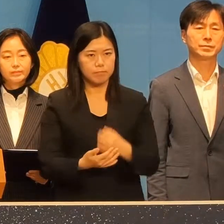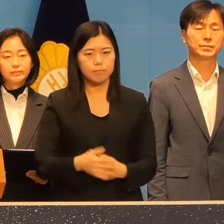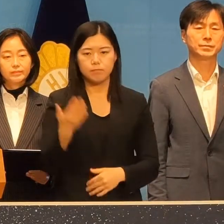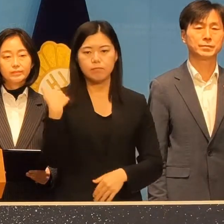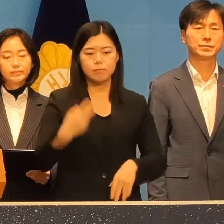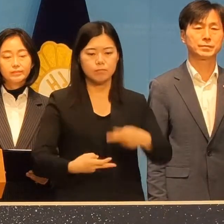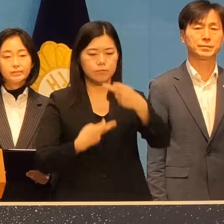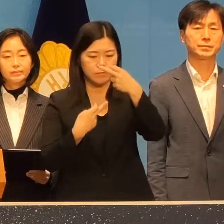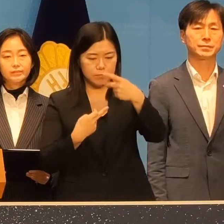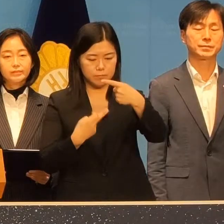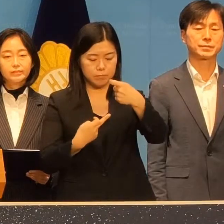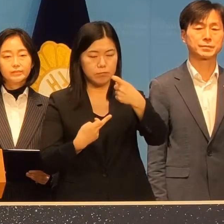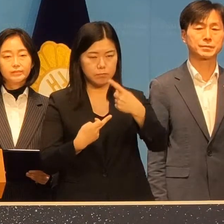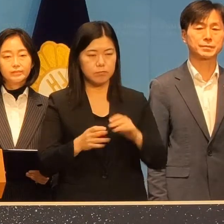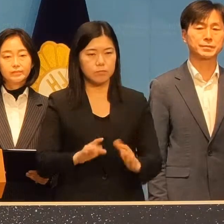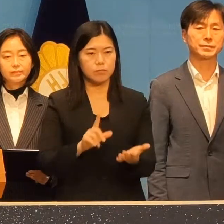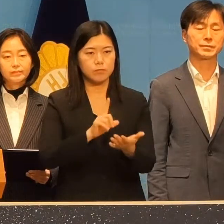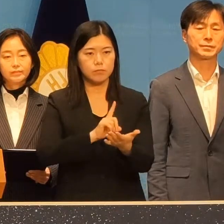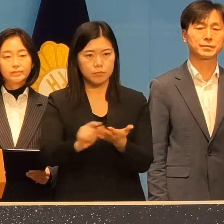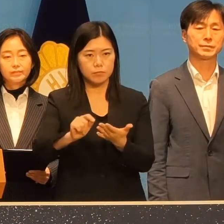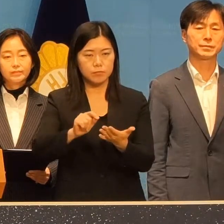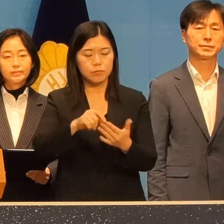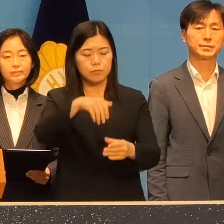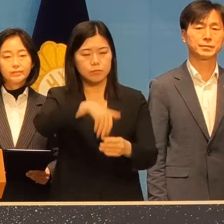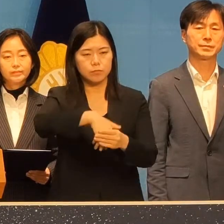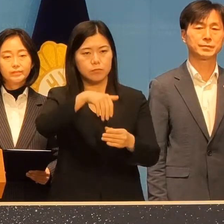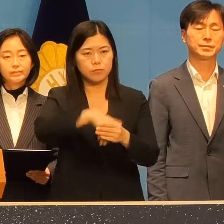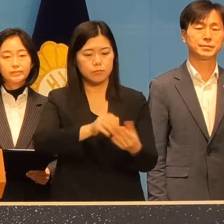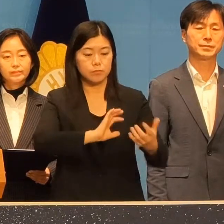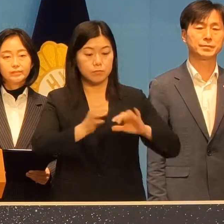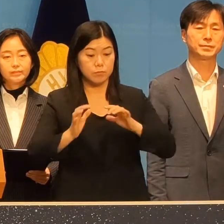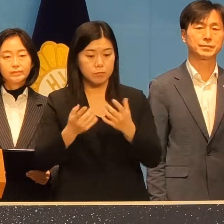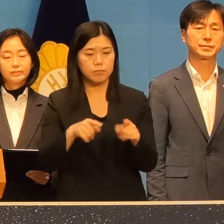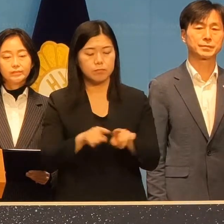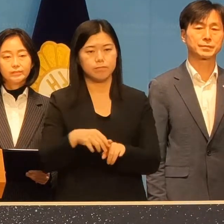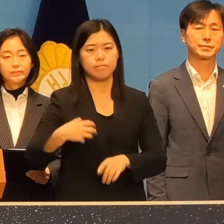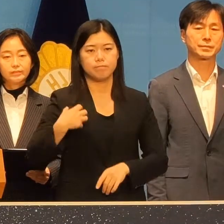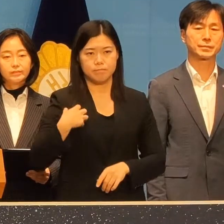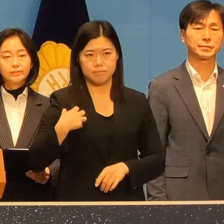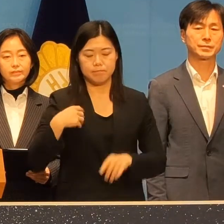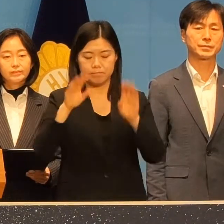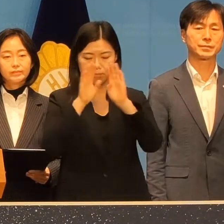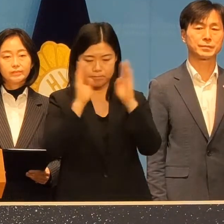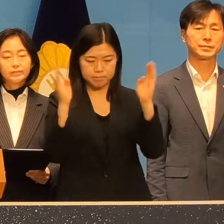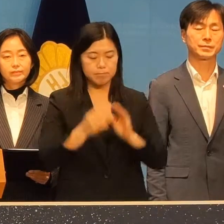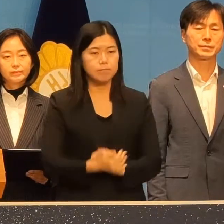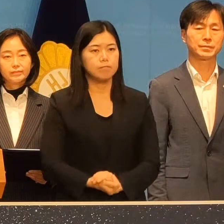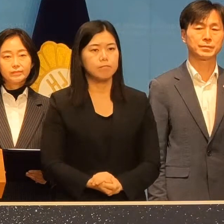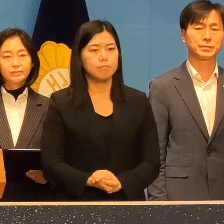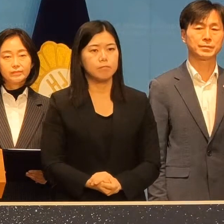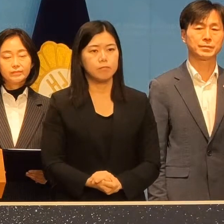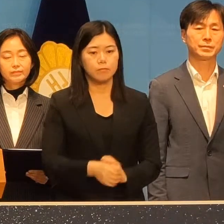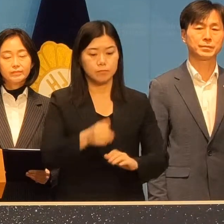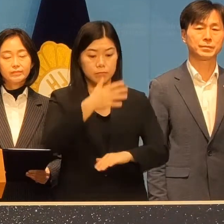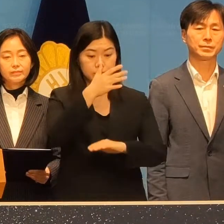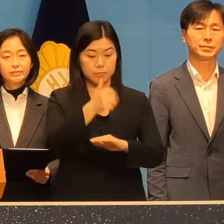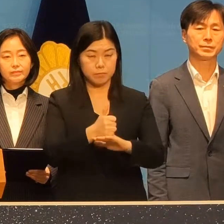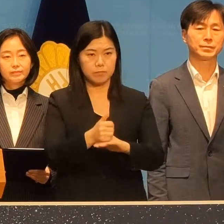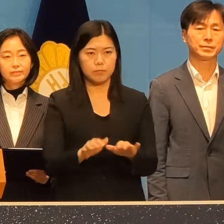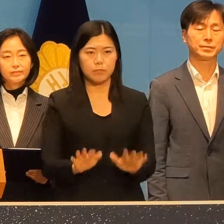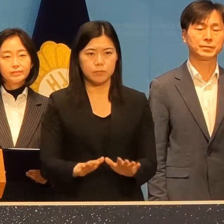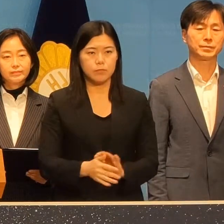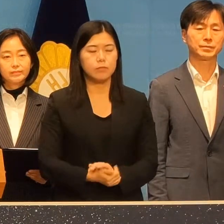지방선거 제도개혁 토론회를 공동 개최하는 등 정치개혁 물꼬를 틔울 논의를 이어왔고, 그 결과로